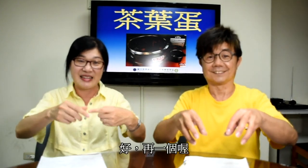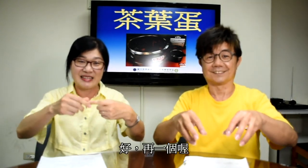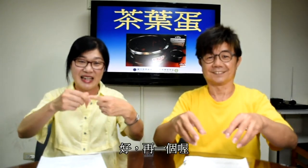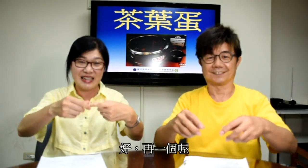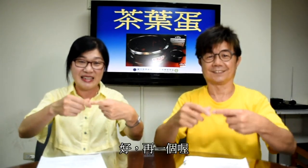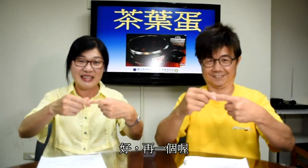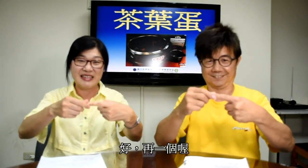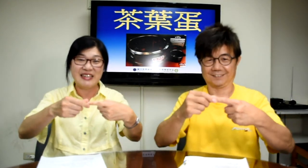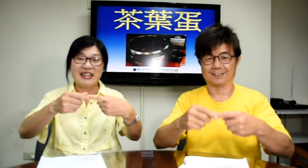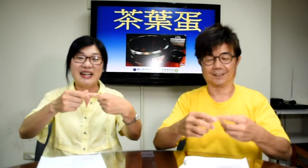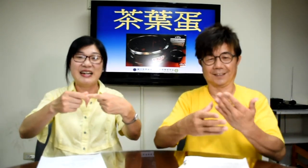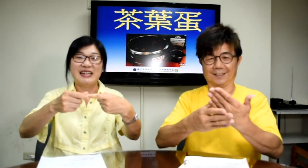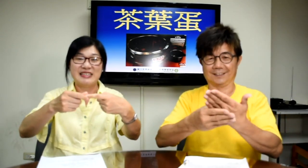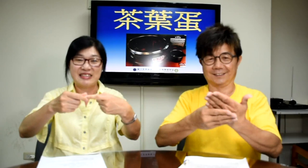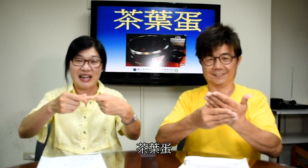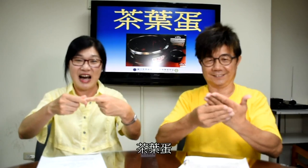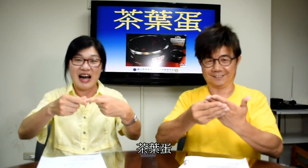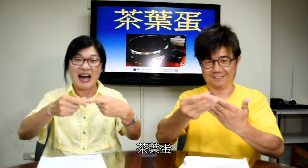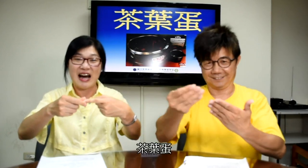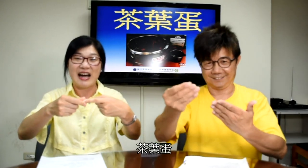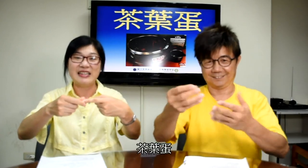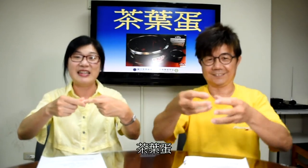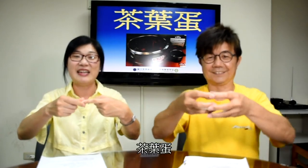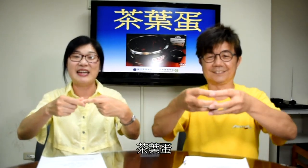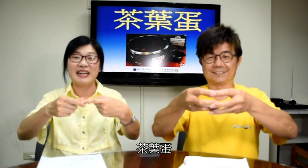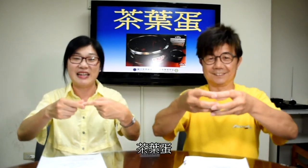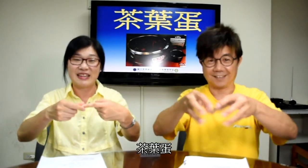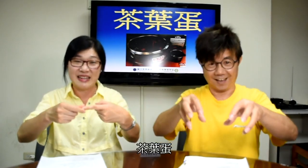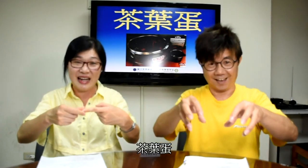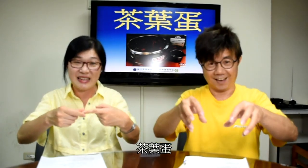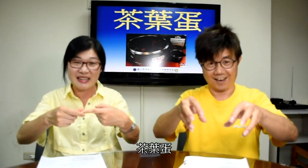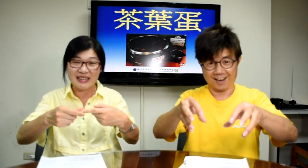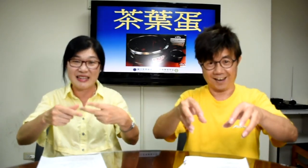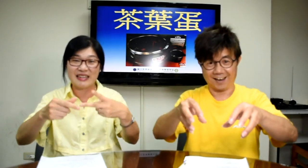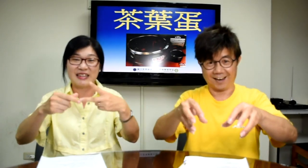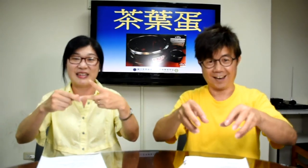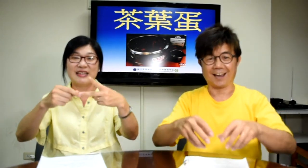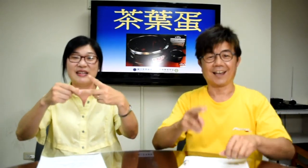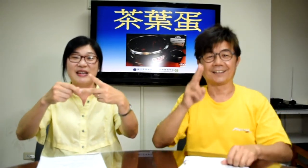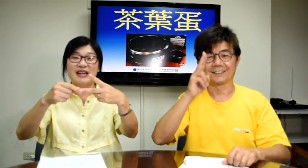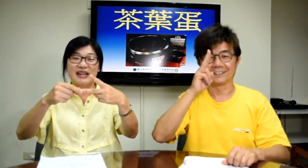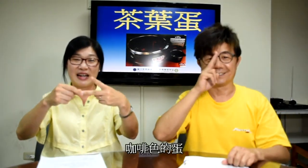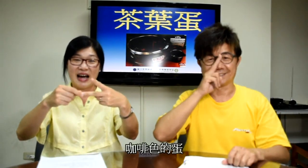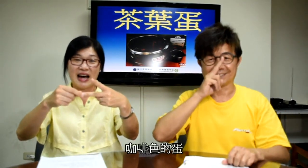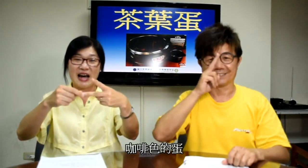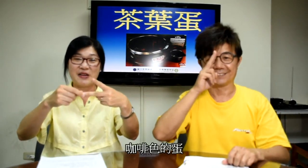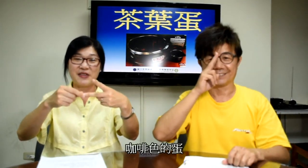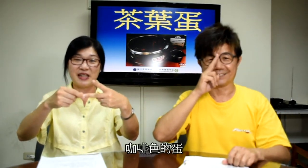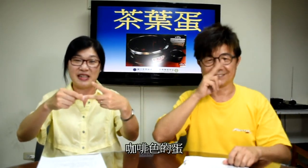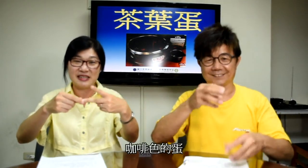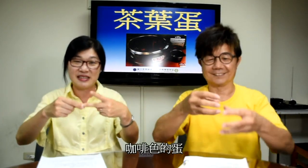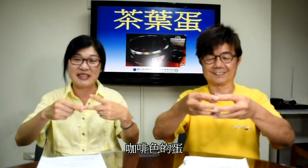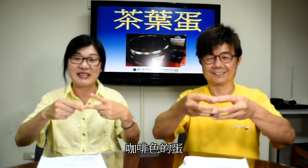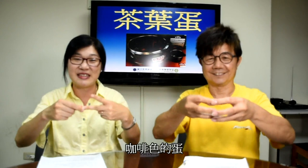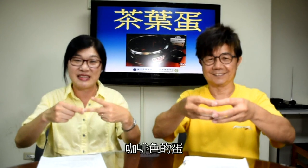再一个、茶叶蛋，咖啡色的